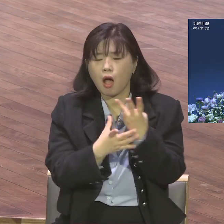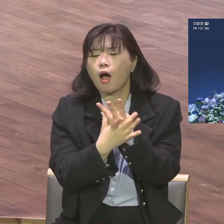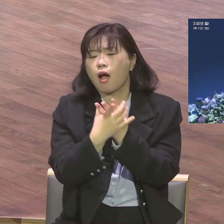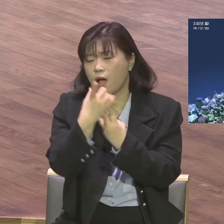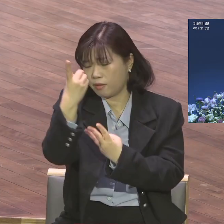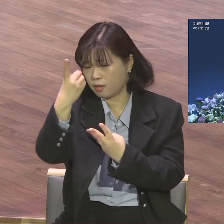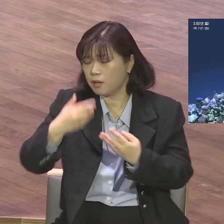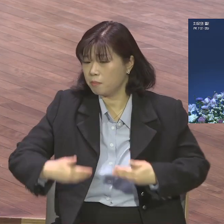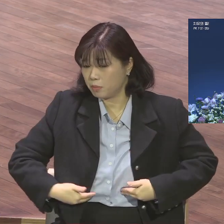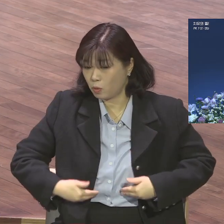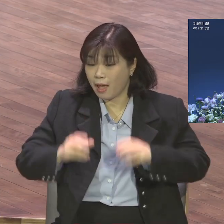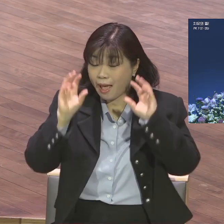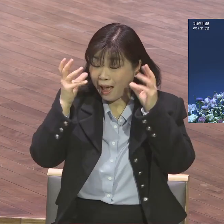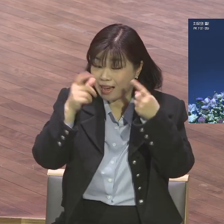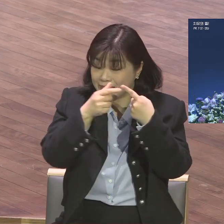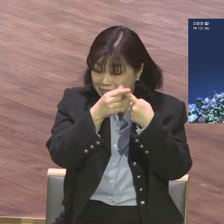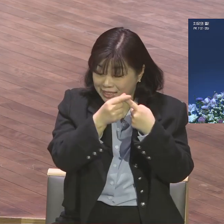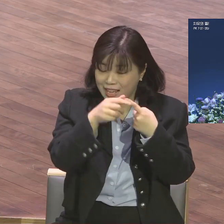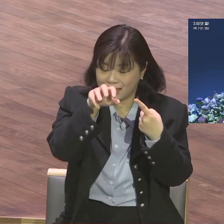사역은요 국내와 있는 다민족 사역들